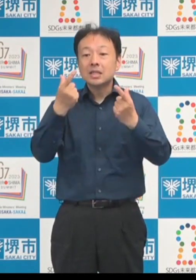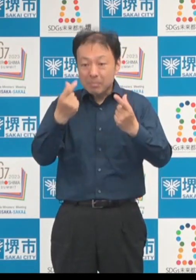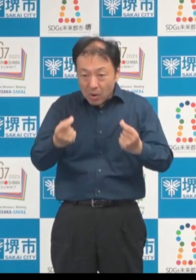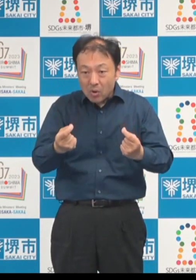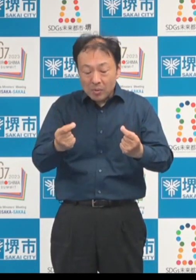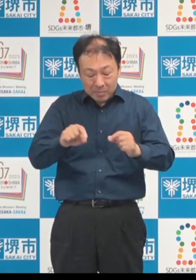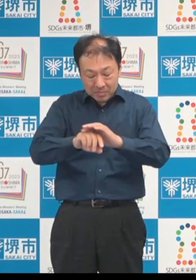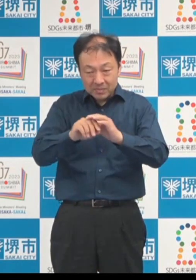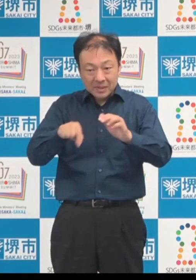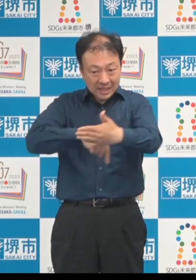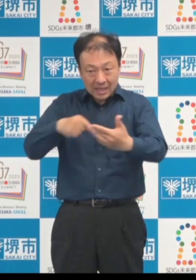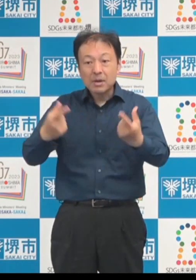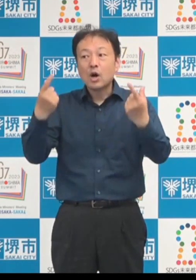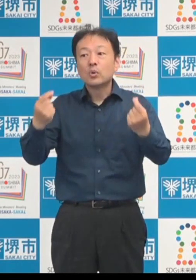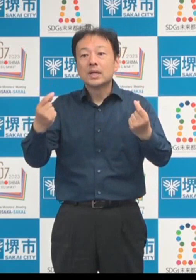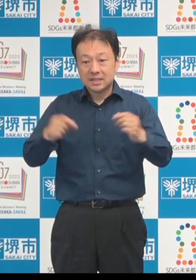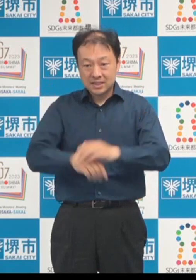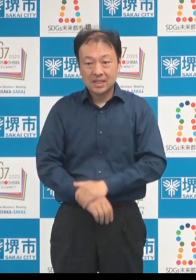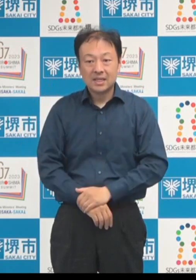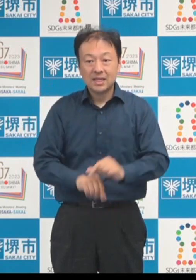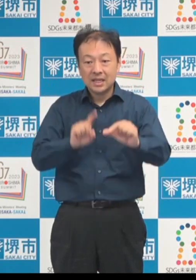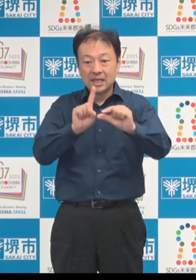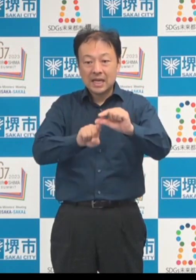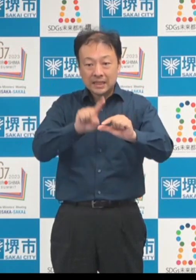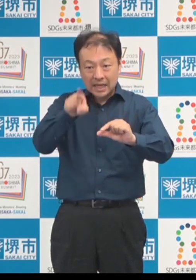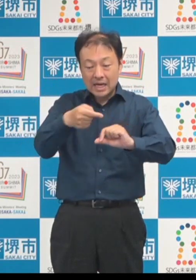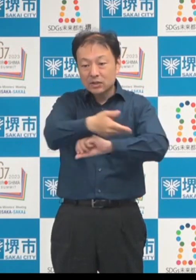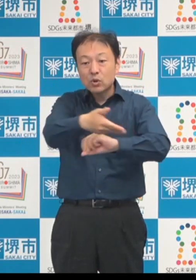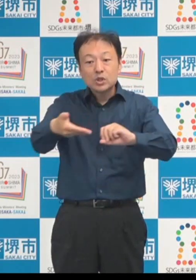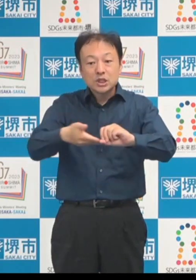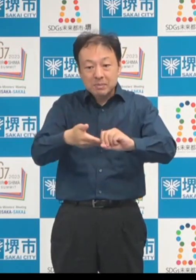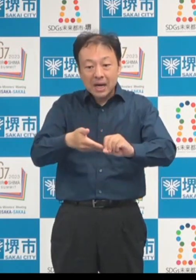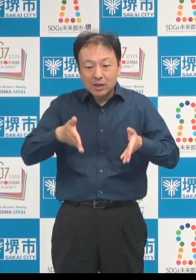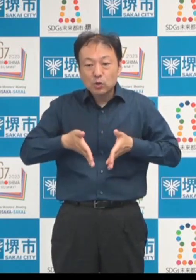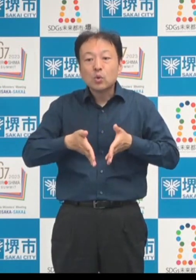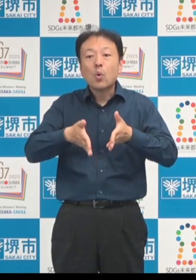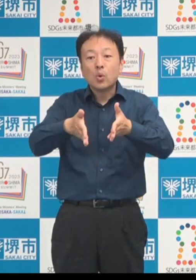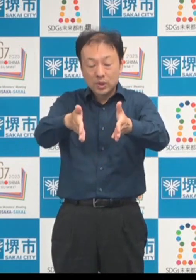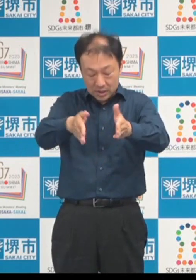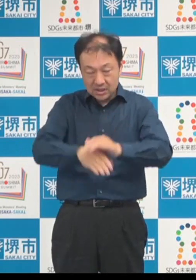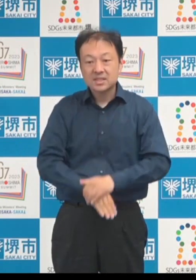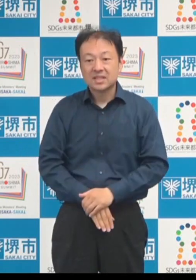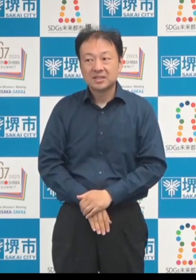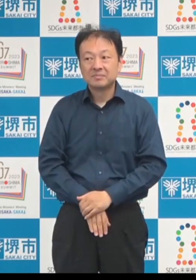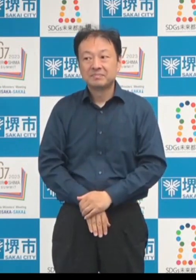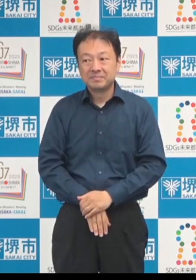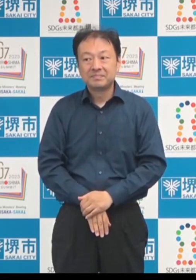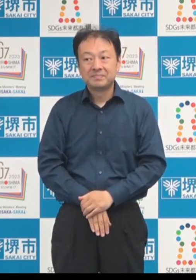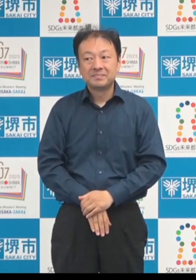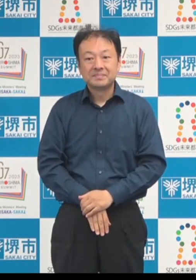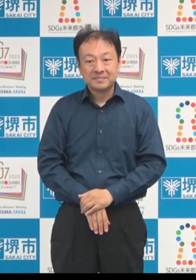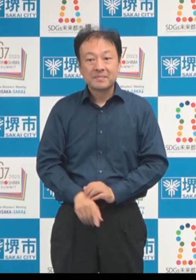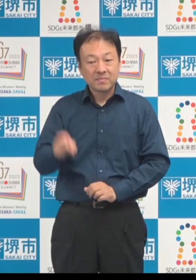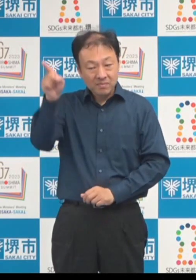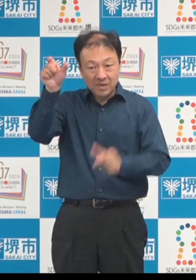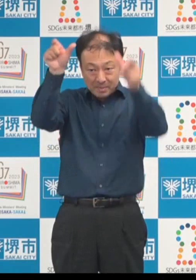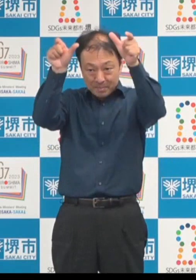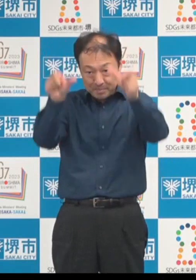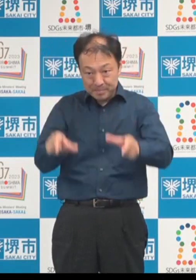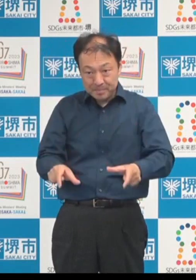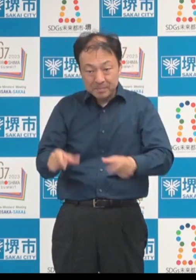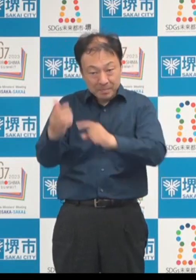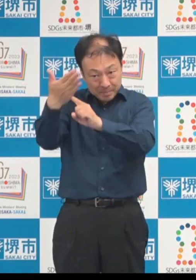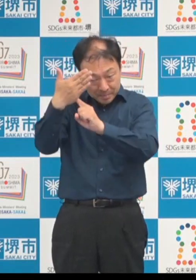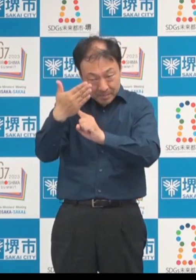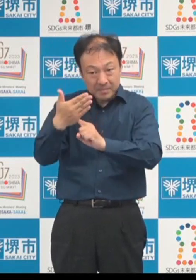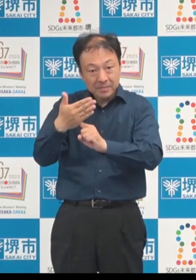定でございまして、ちょうど中之島通りという御堂筋から左入ったこちらから入ったところはずっと、